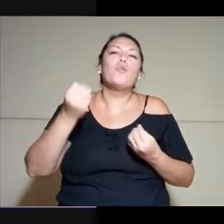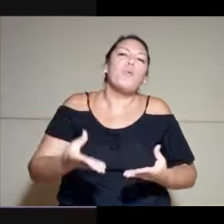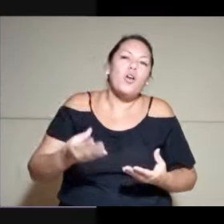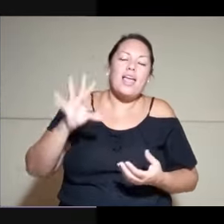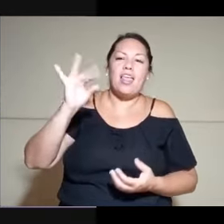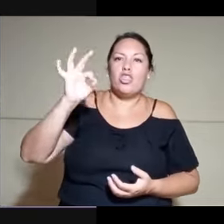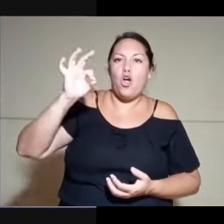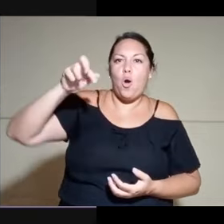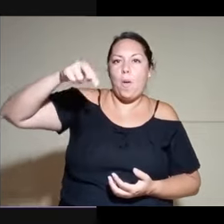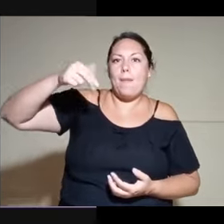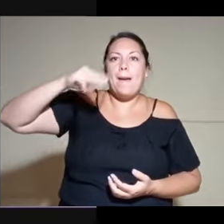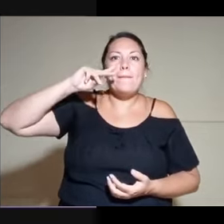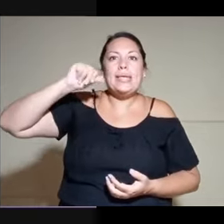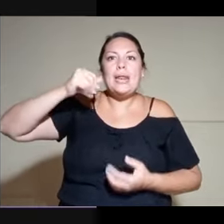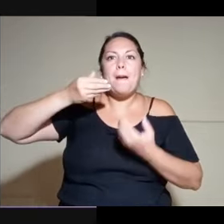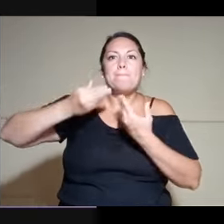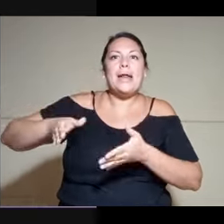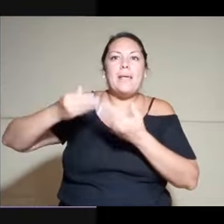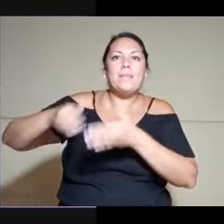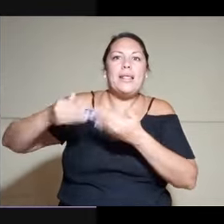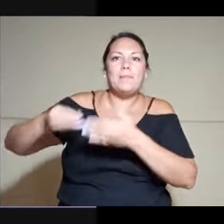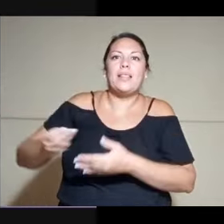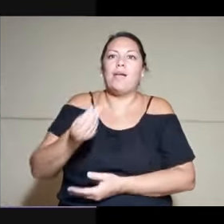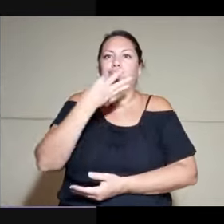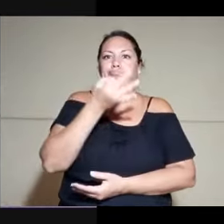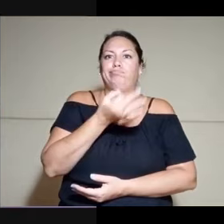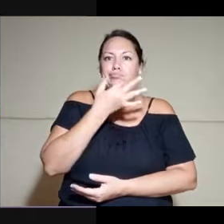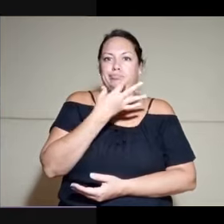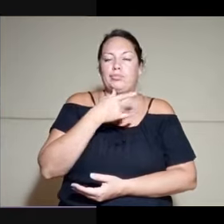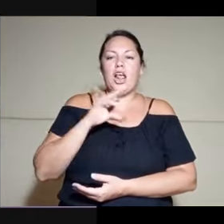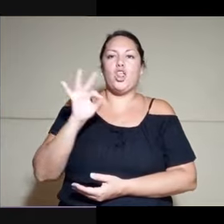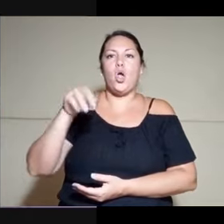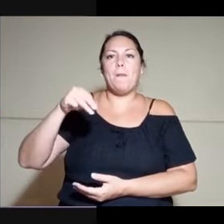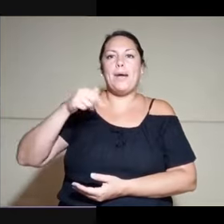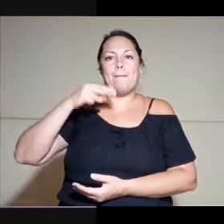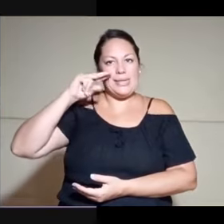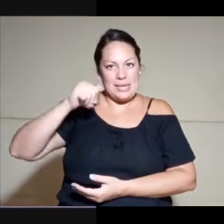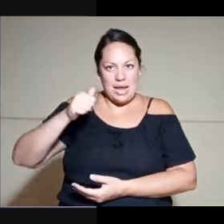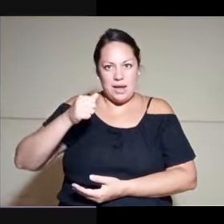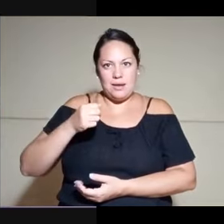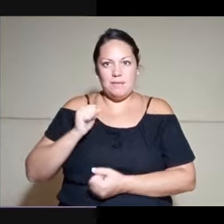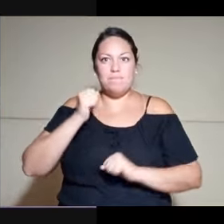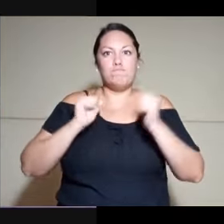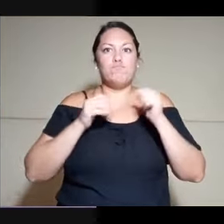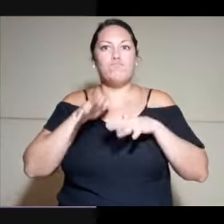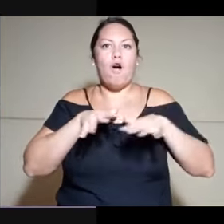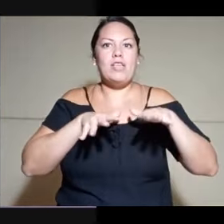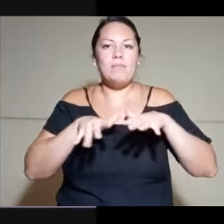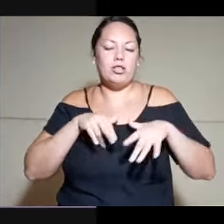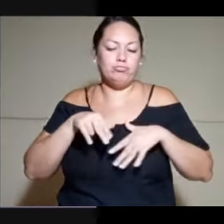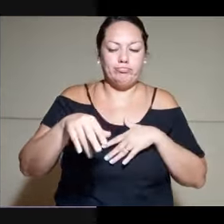la lesión de la sustancia negra por pérdida de dopamina. Por eso a los enfermos de Parkinson se les da